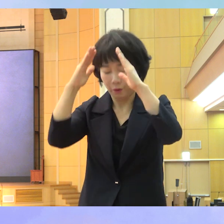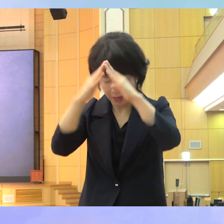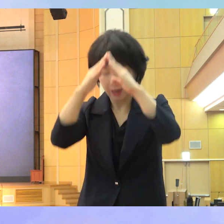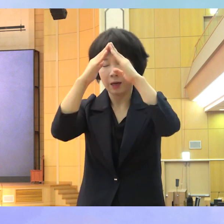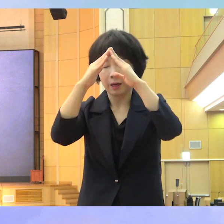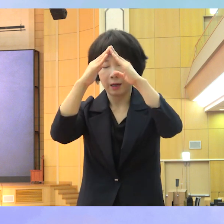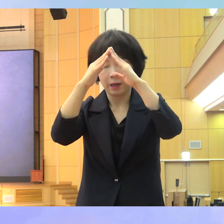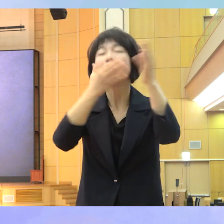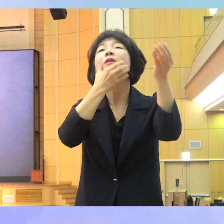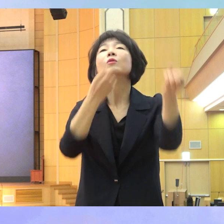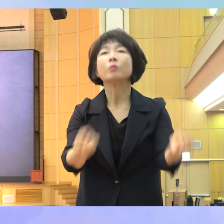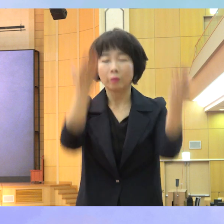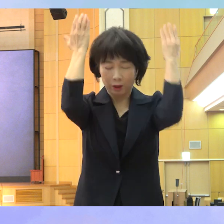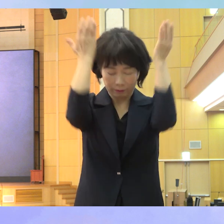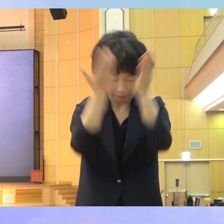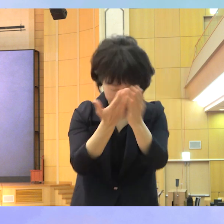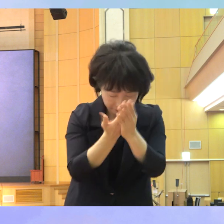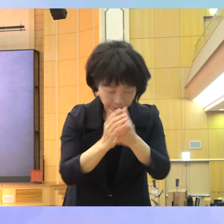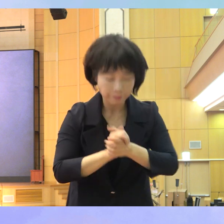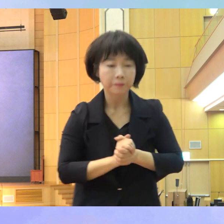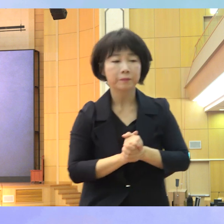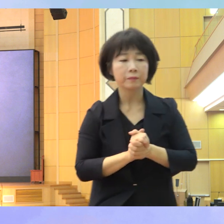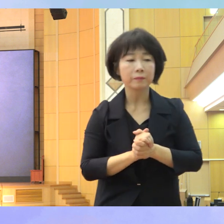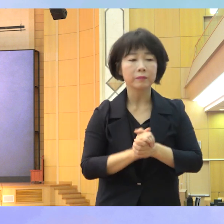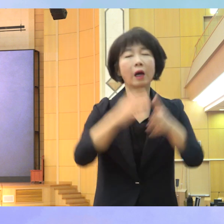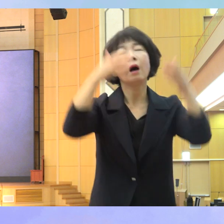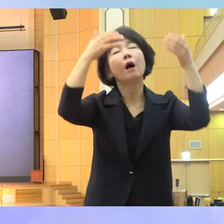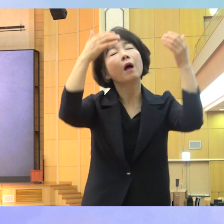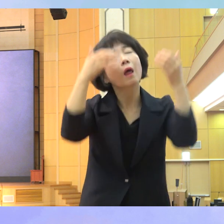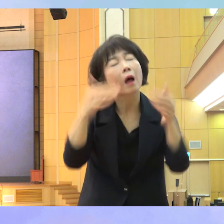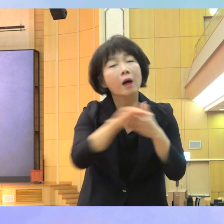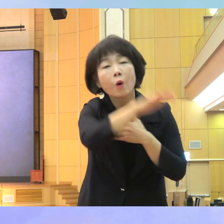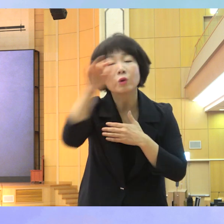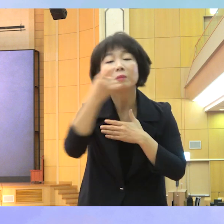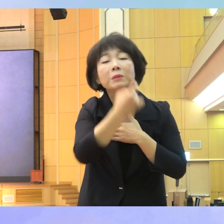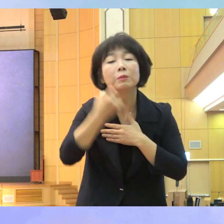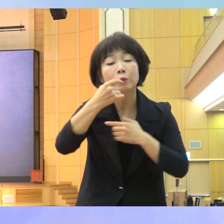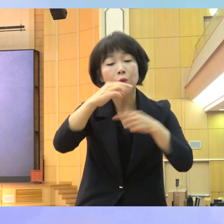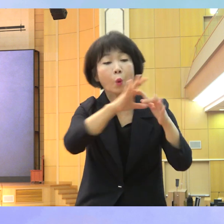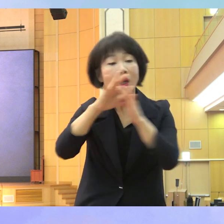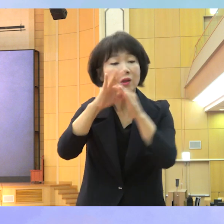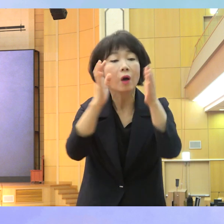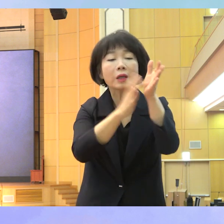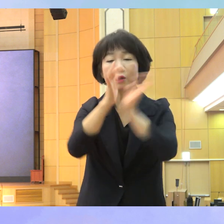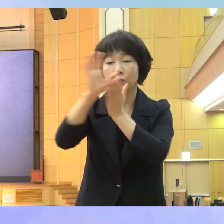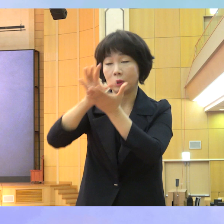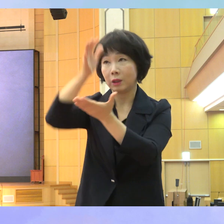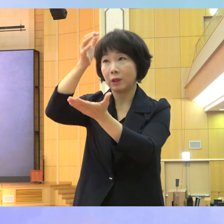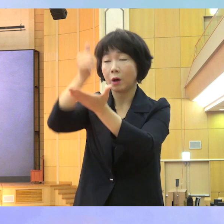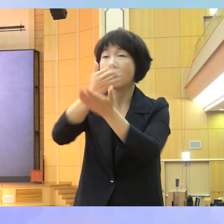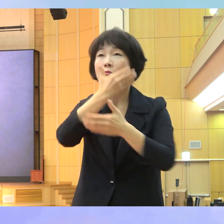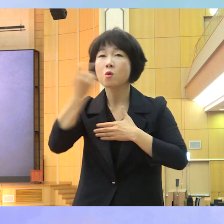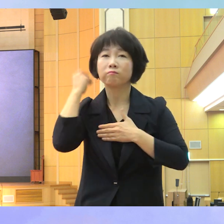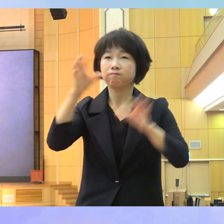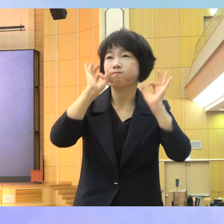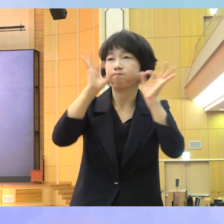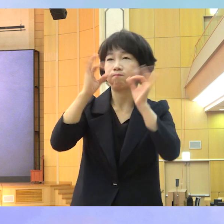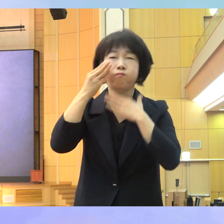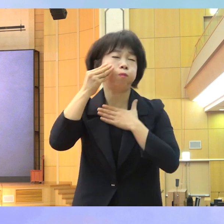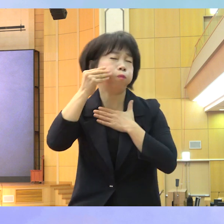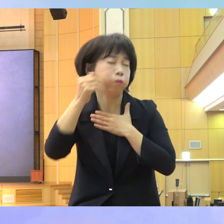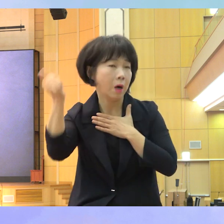주님 축복해 주옵소서. 연약한 저희들의 입술을 통해서 예수 그리스도의 복음이 증거될